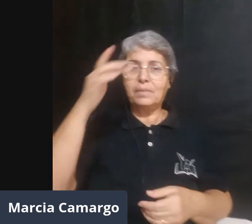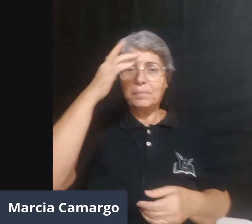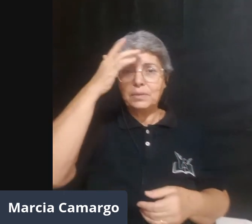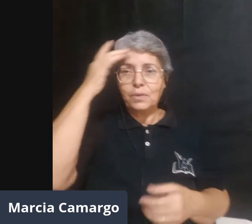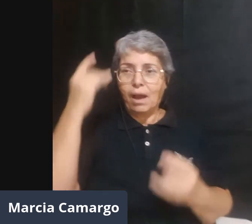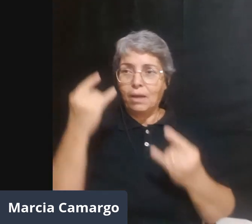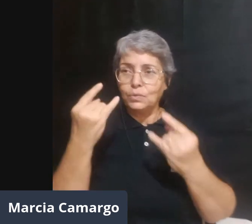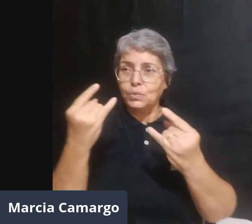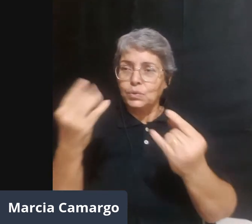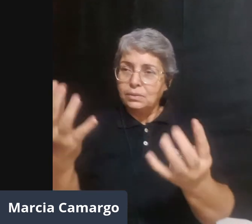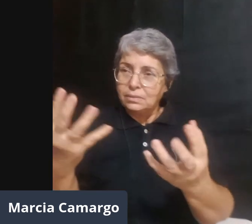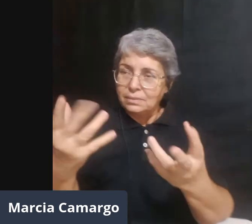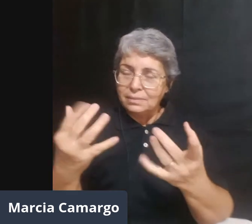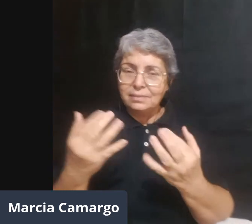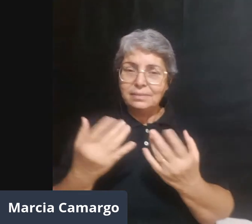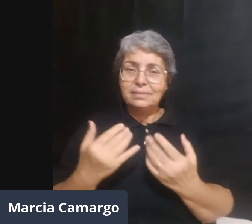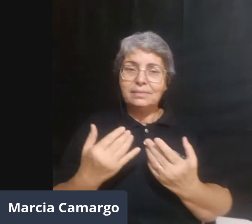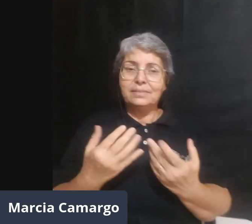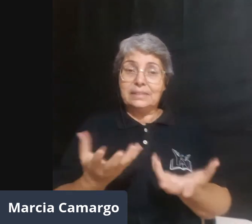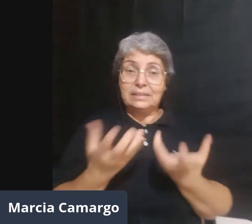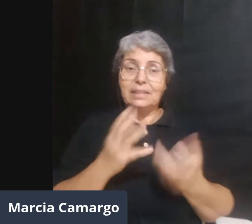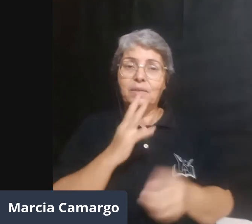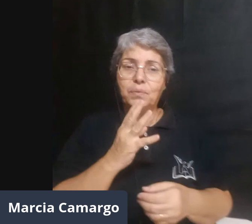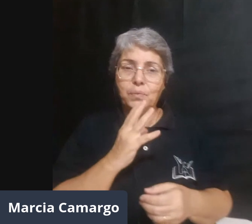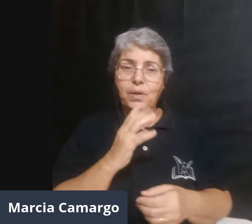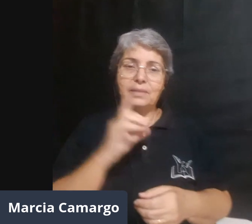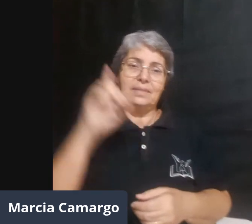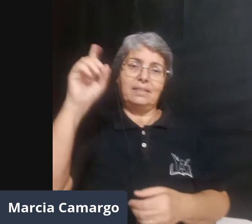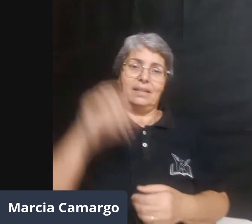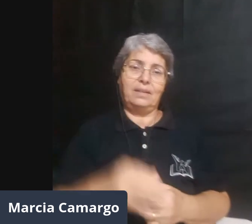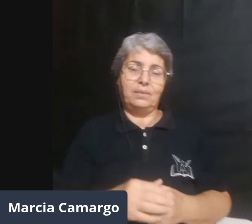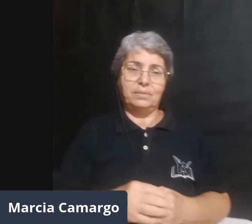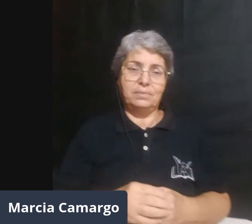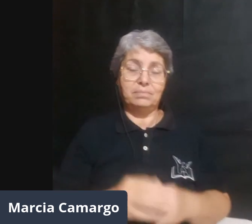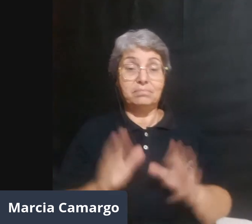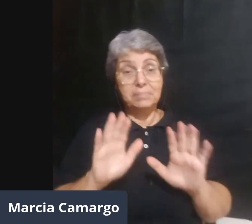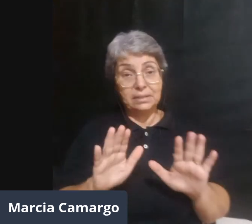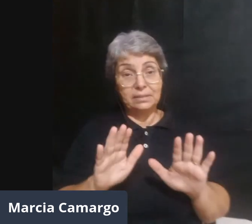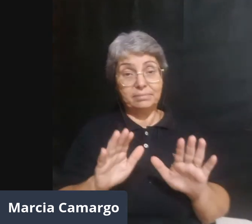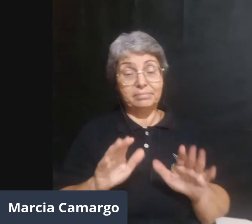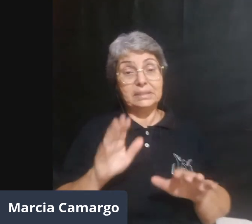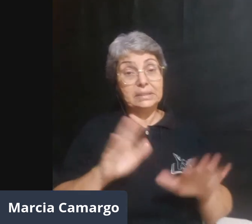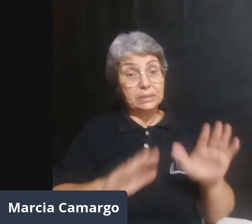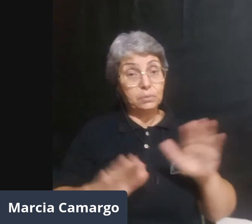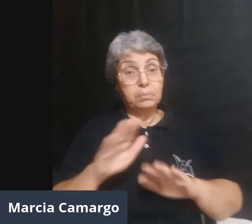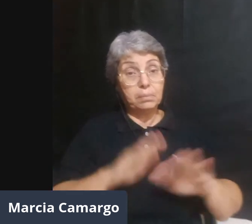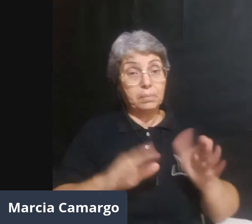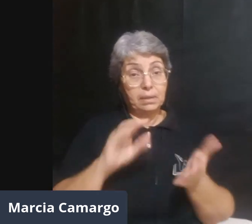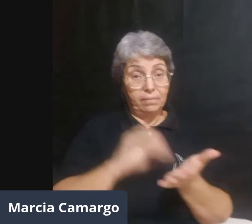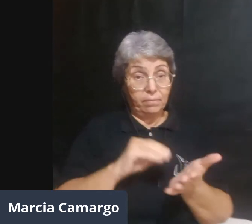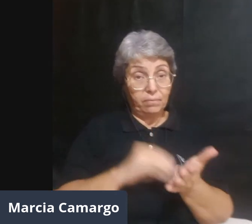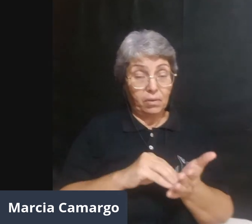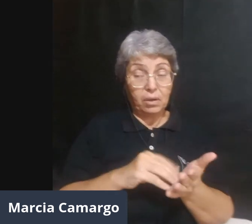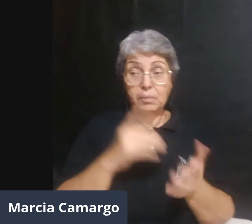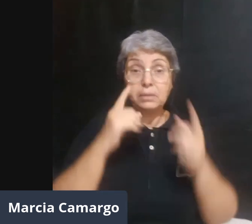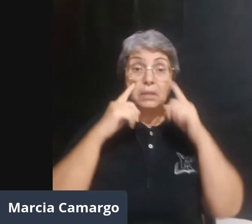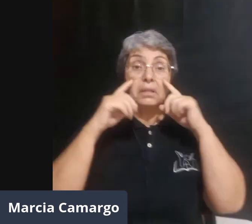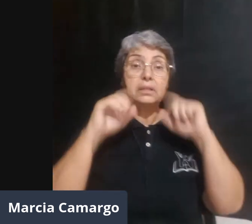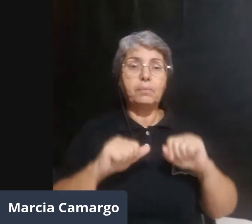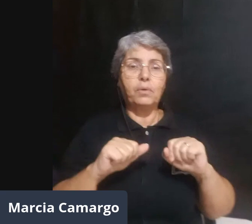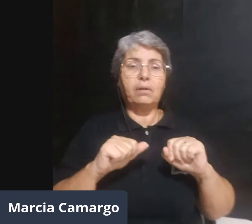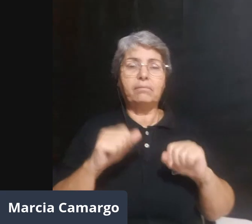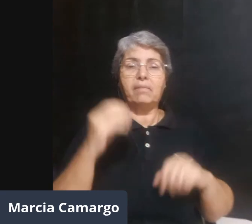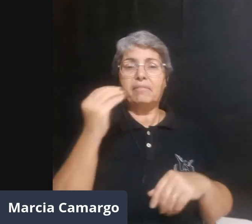a pregação antes do preparo, a mensagem perde totalmente a força do testemunho. Nesse